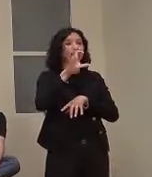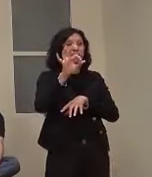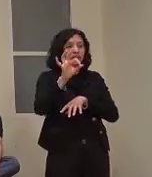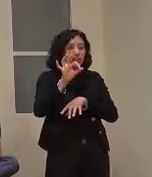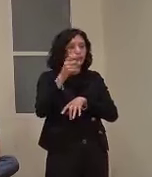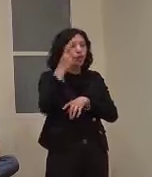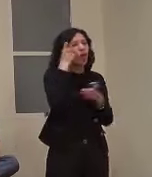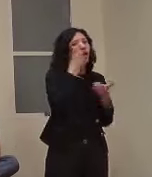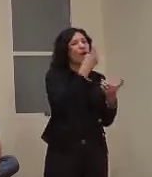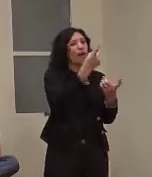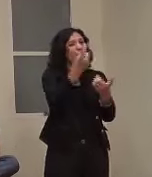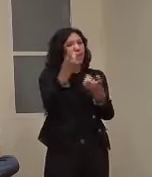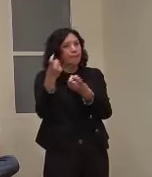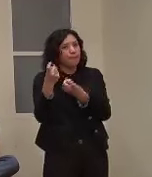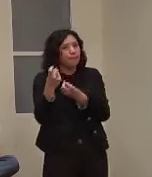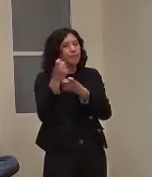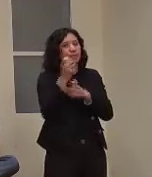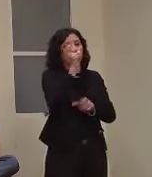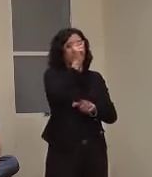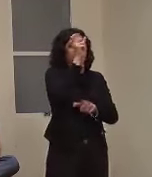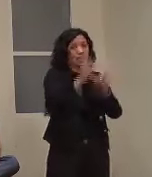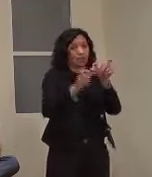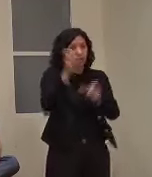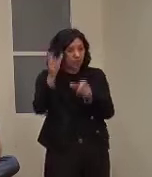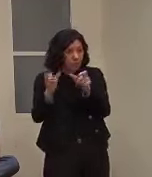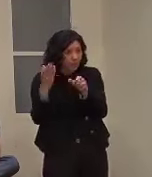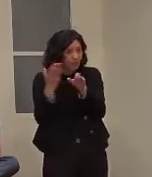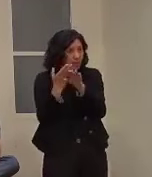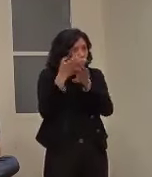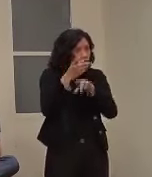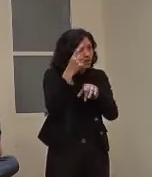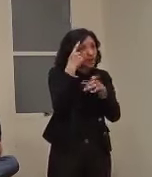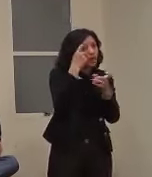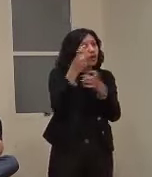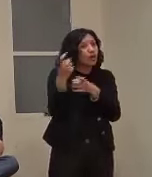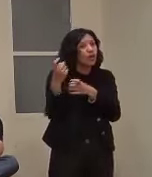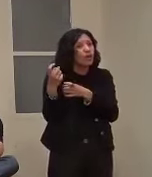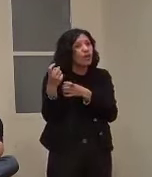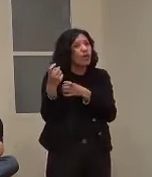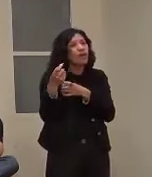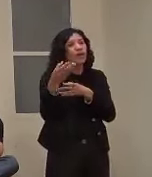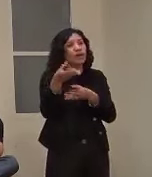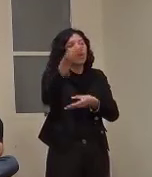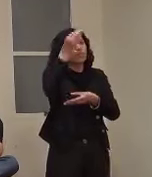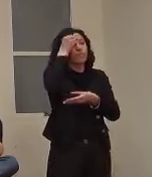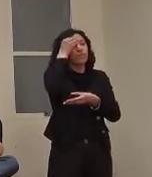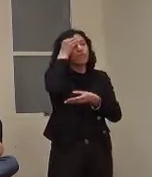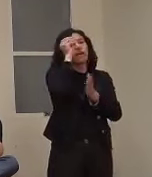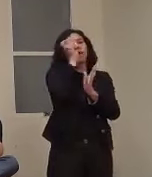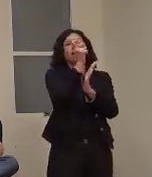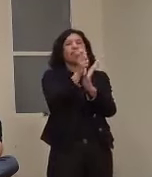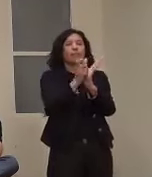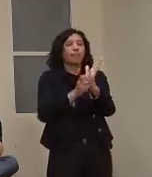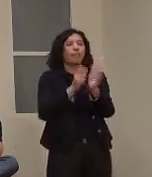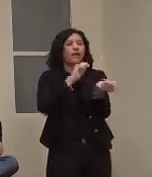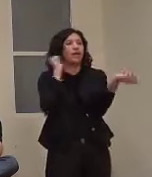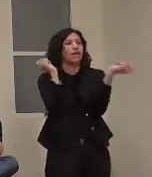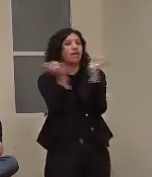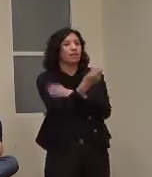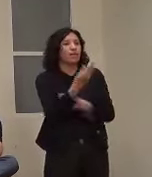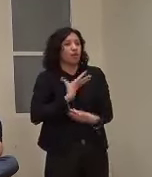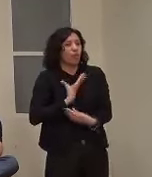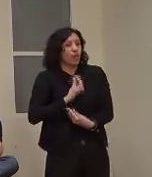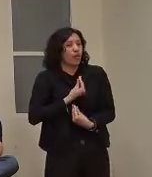a quienes han participado de él o los han apropiado los modifica este obstáculo que es el miedo